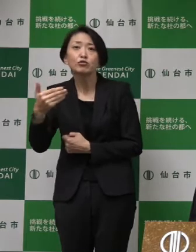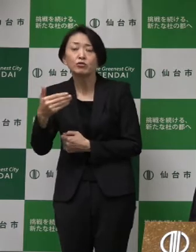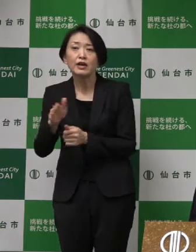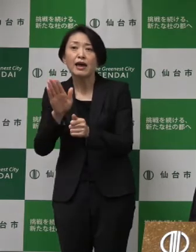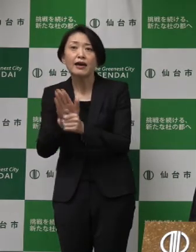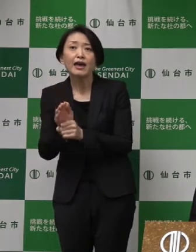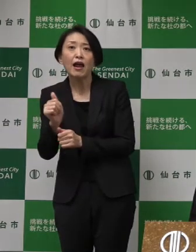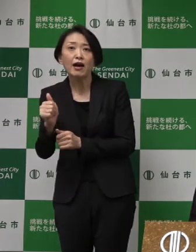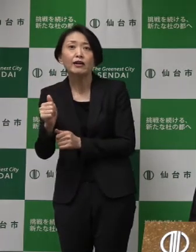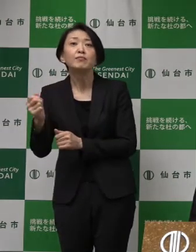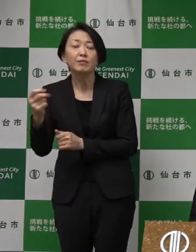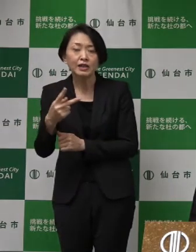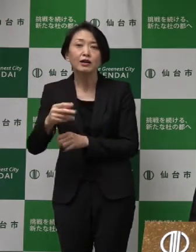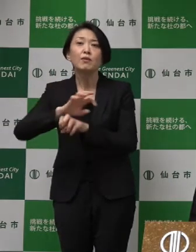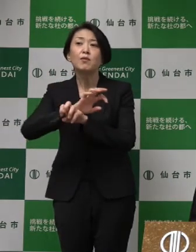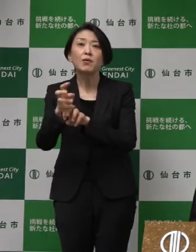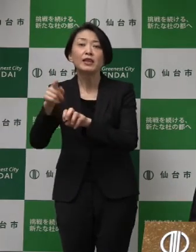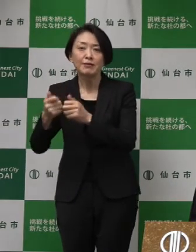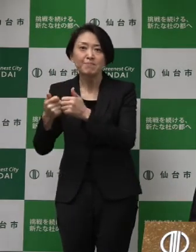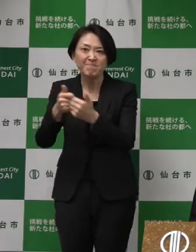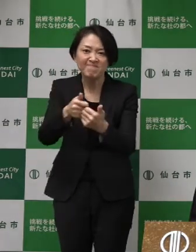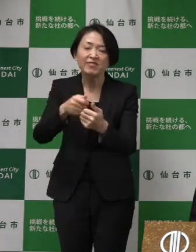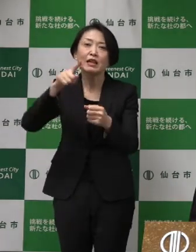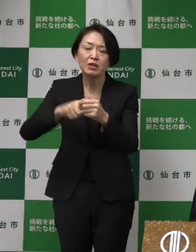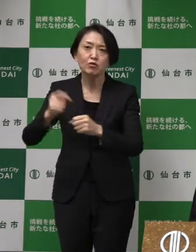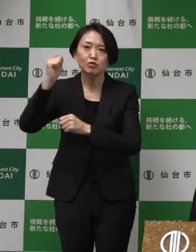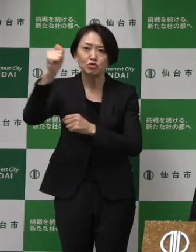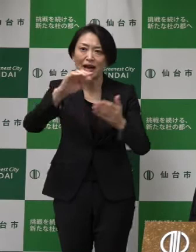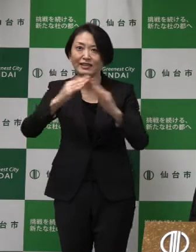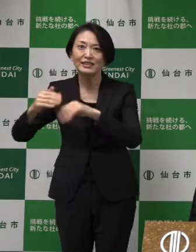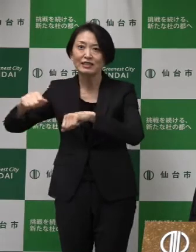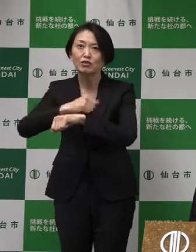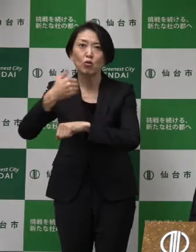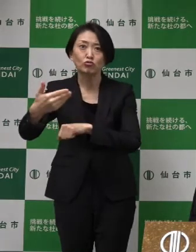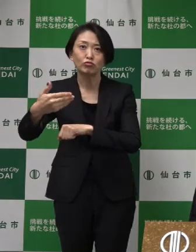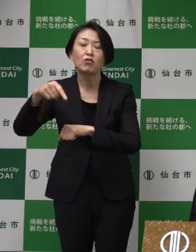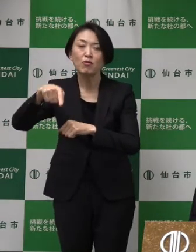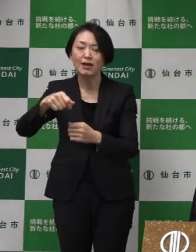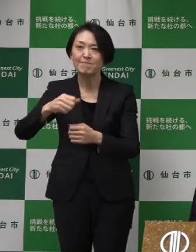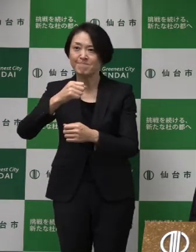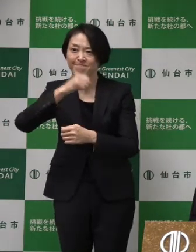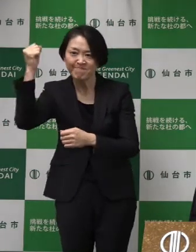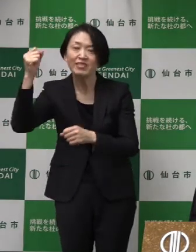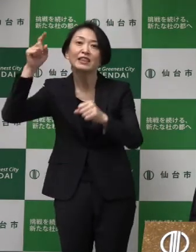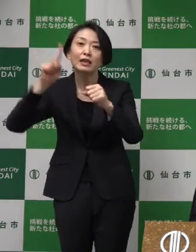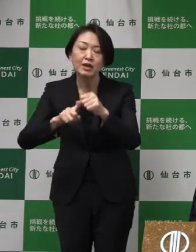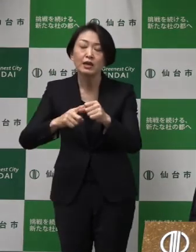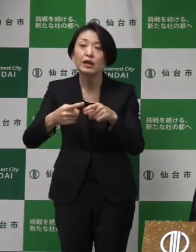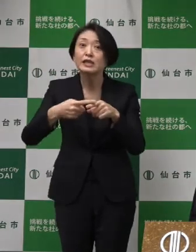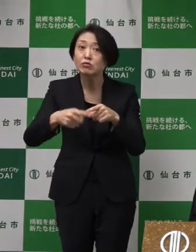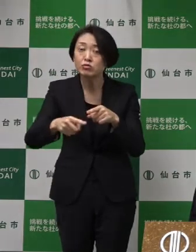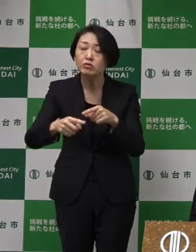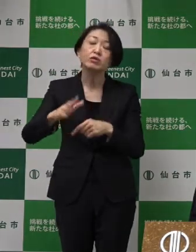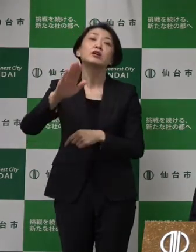ロナ後の都市間競争に打ち勝つためのスーパーシティトックのための、実現に向けた予算など、まあ、一部では